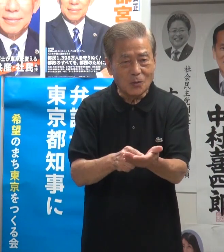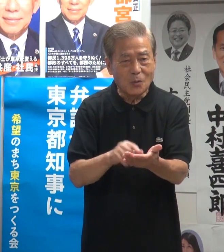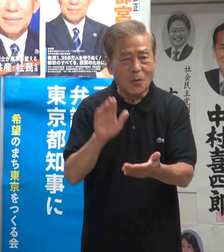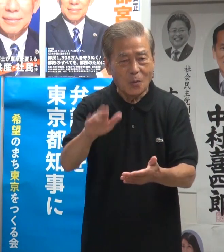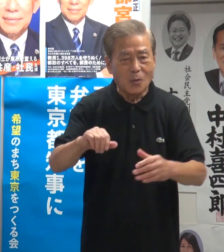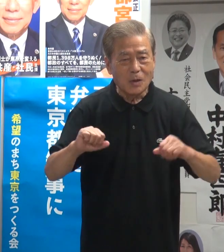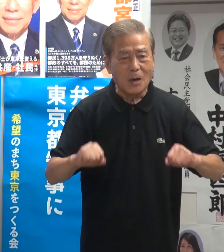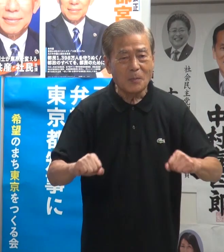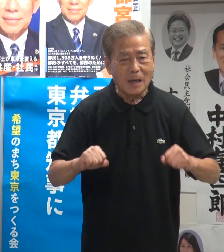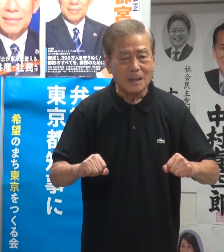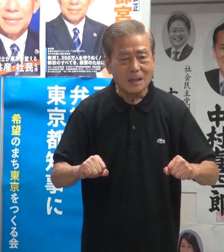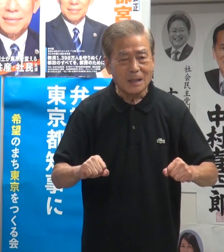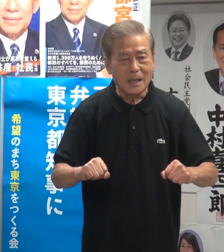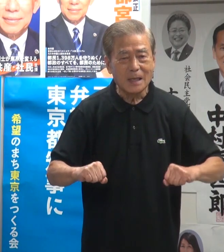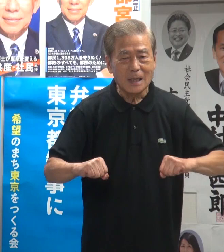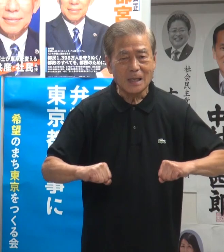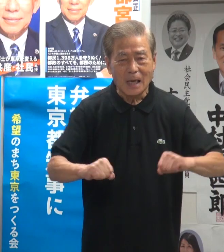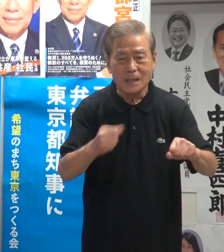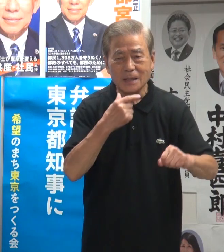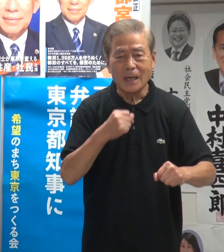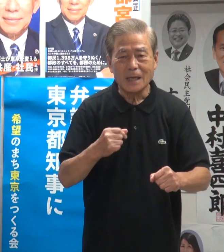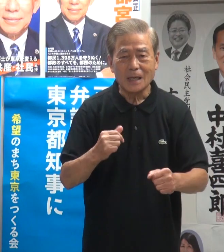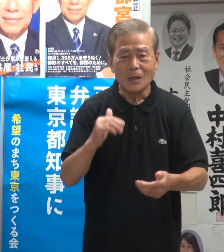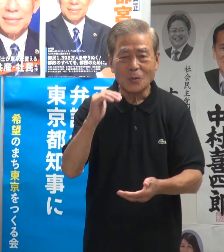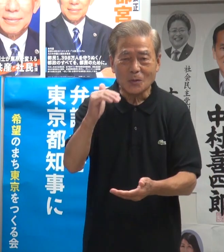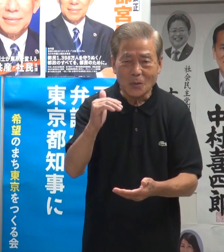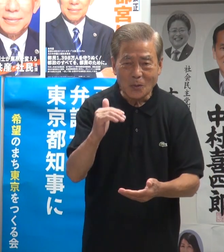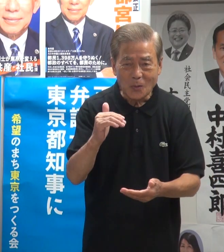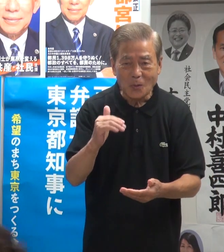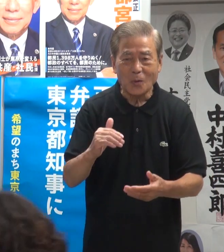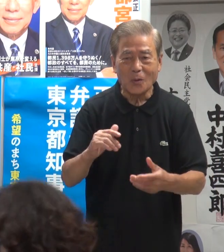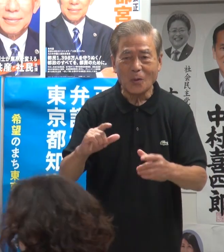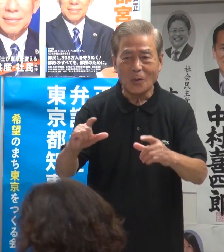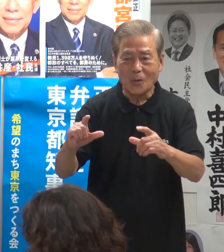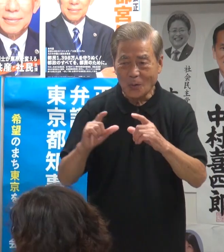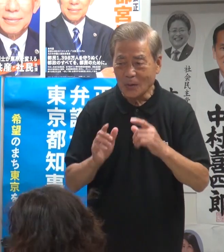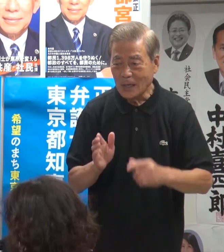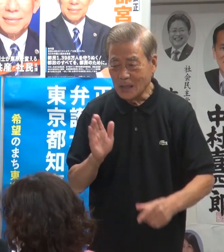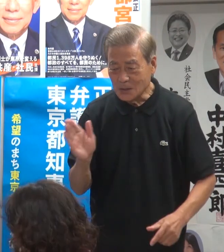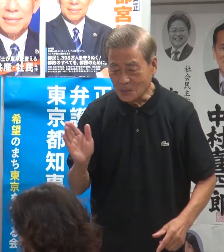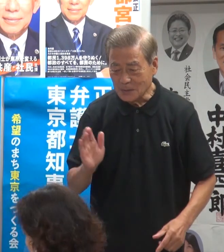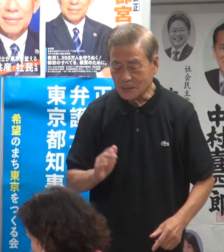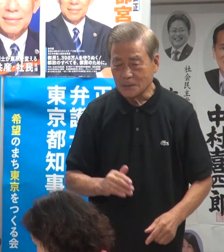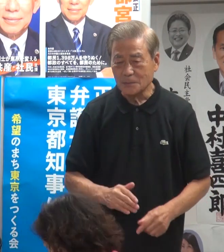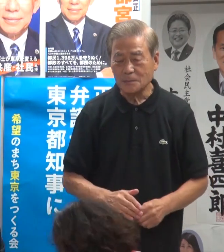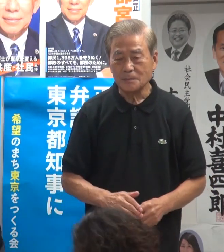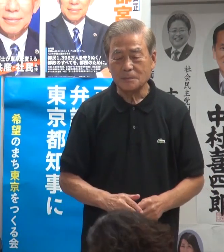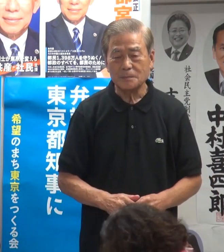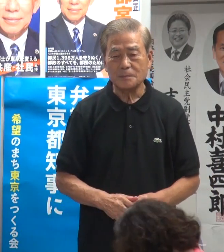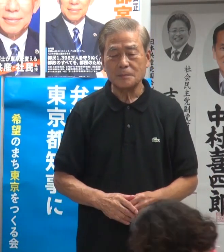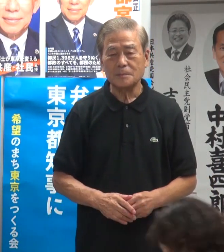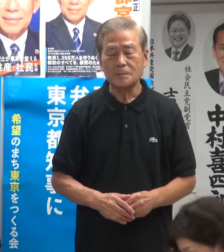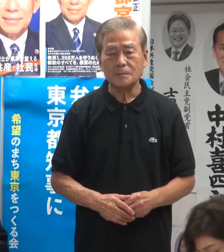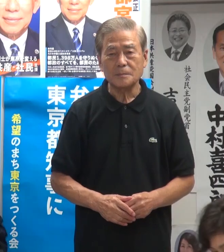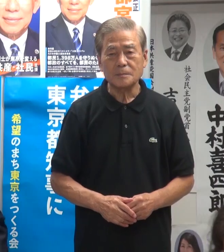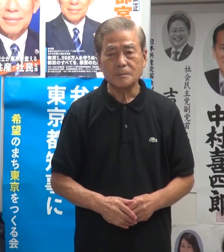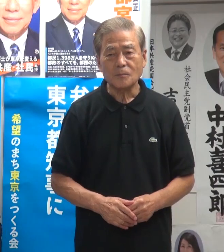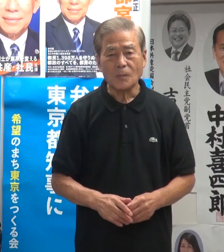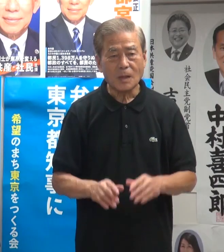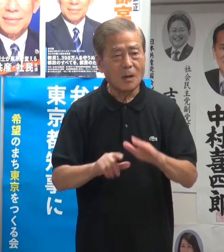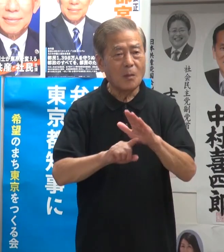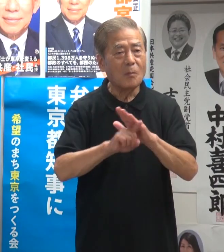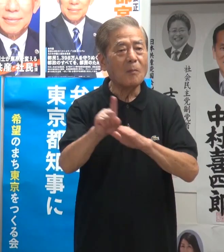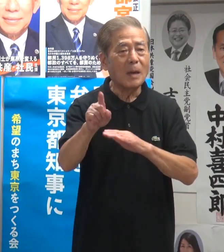ていきたいことを改めて教えてください。 この先ですね。はい、ありがとうございます。お願いします。 ま